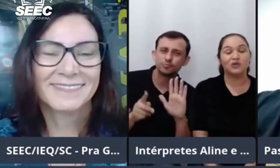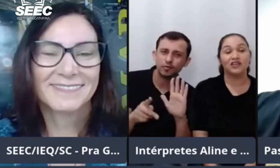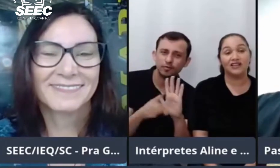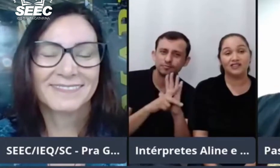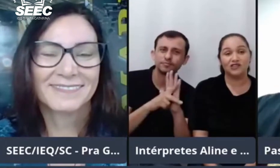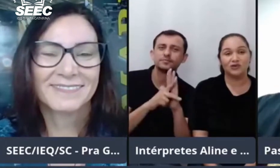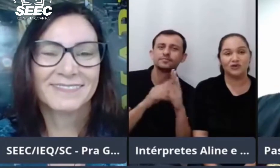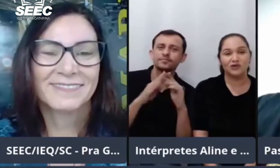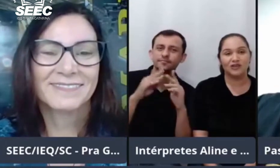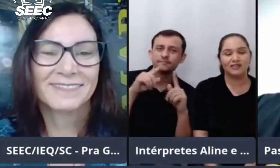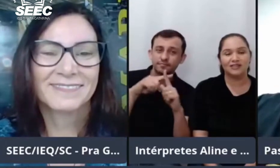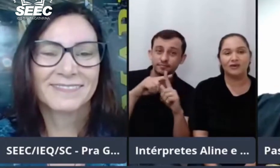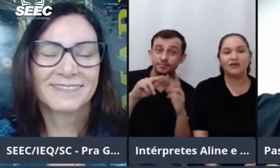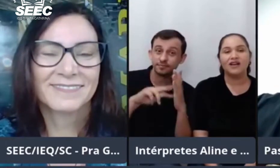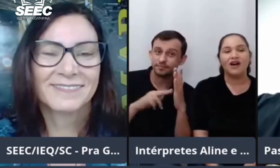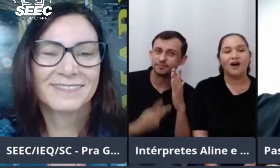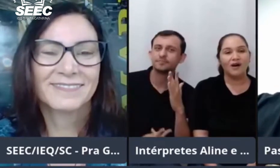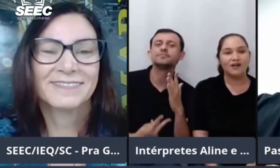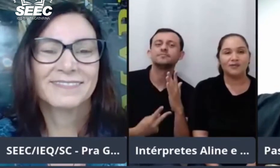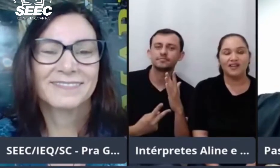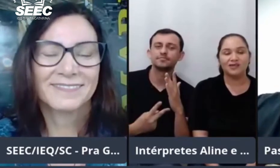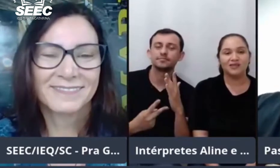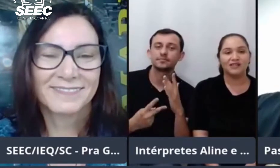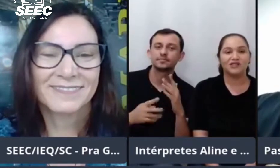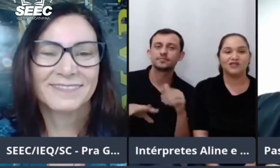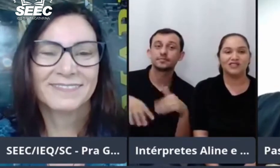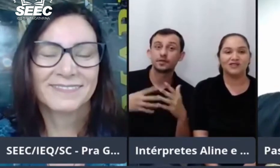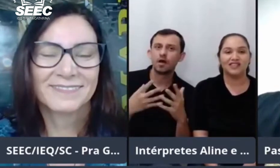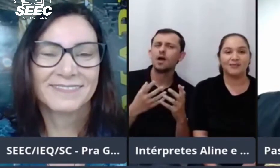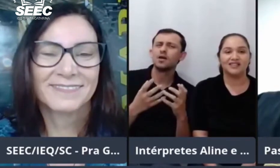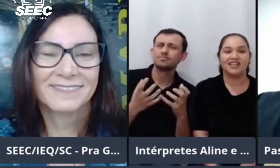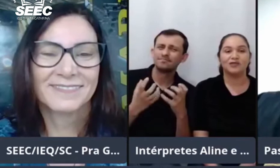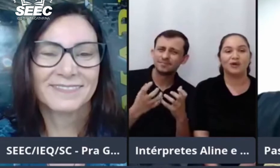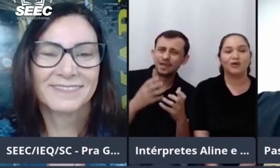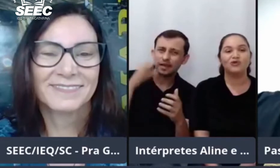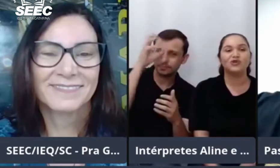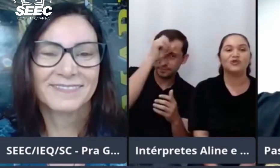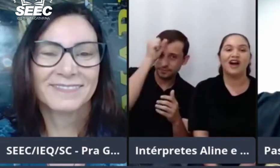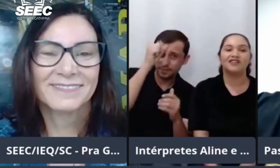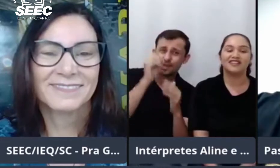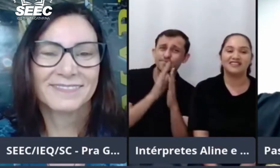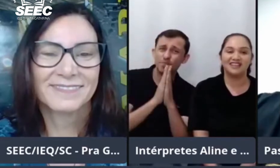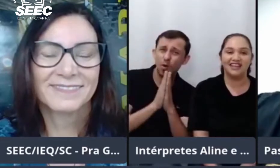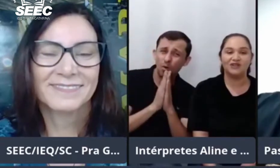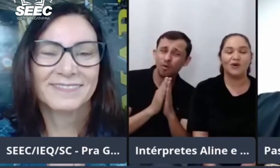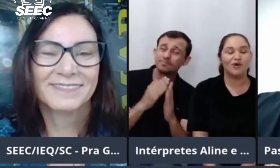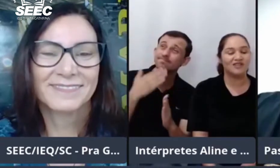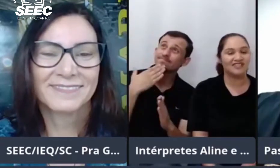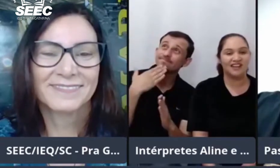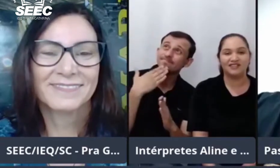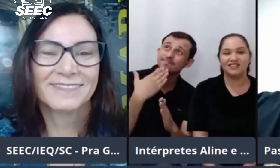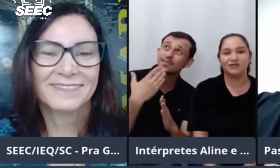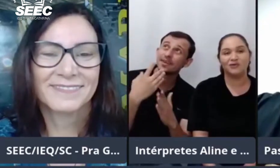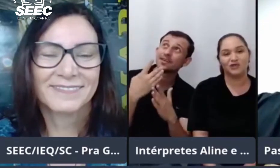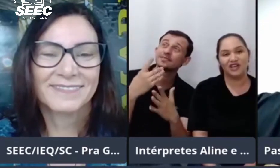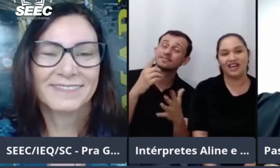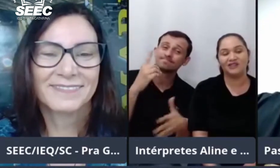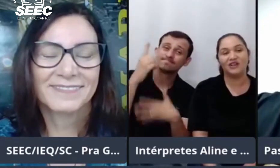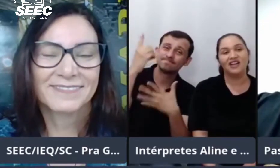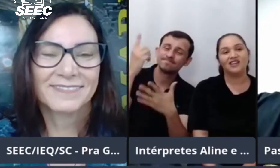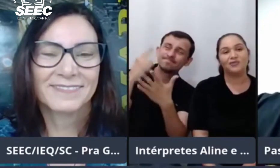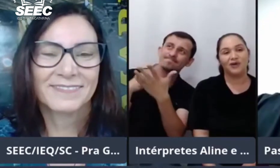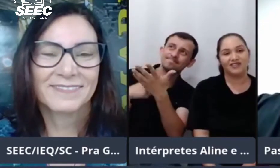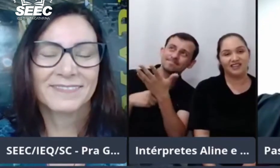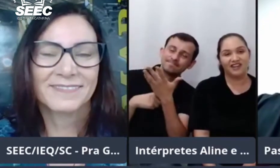estar junto. E quem sentiu isso no coração, ore, peça para Deus que vocês vão ser capacitados para continuar fazendo, começar a fazer um